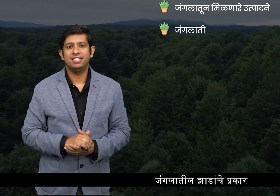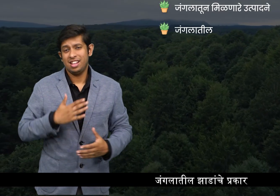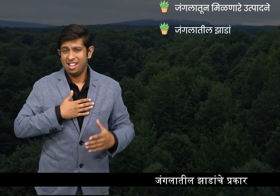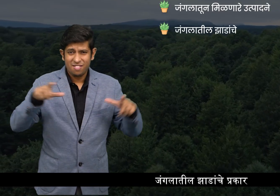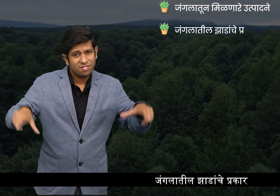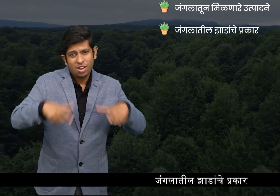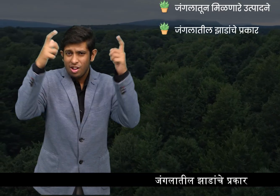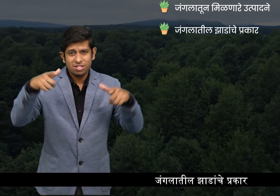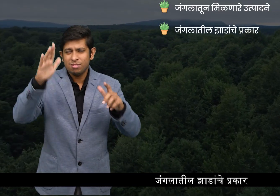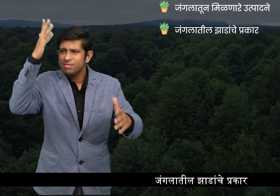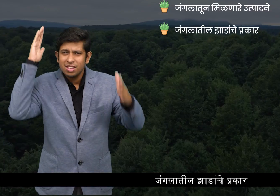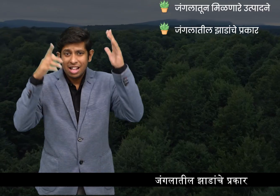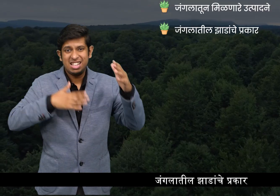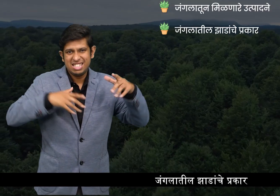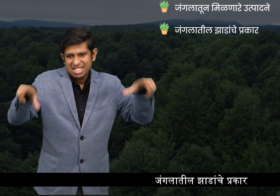जंगलातील झाडांचे प्रकार,